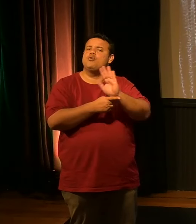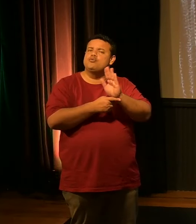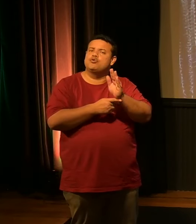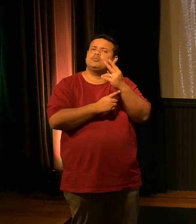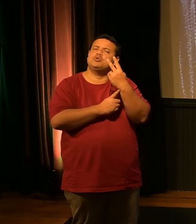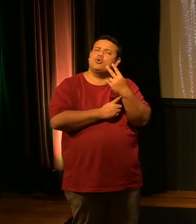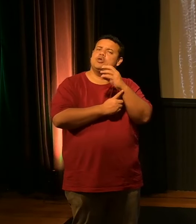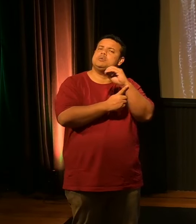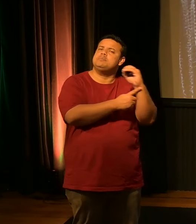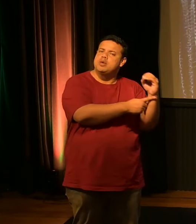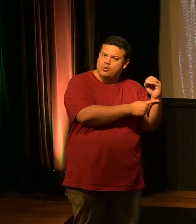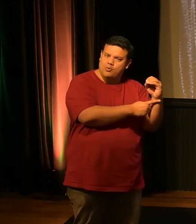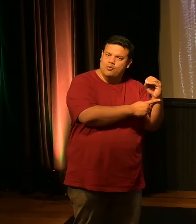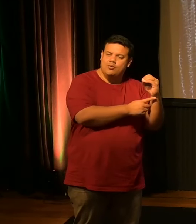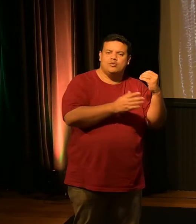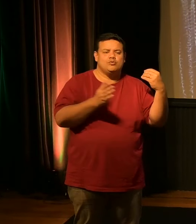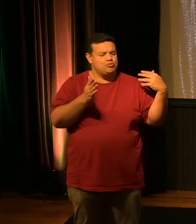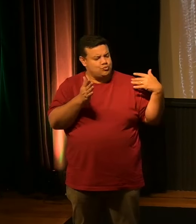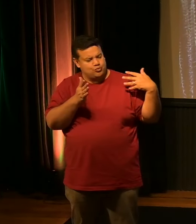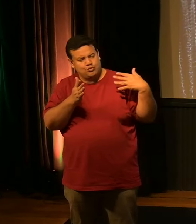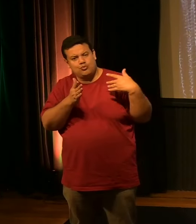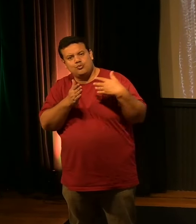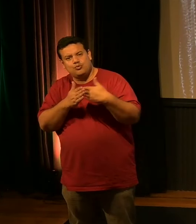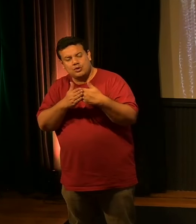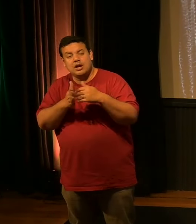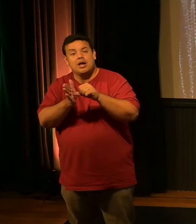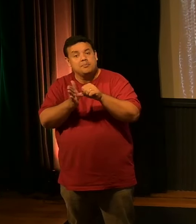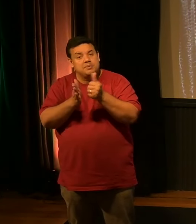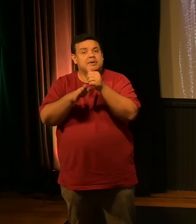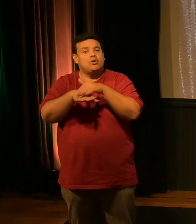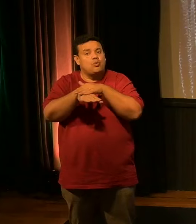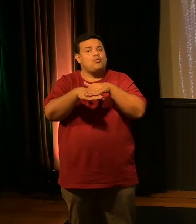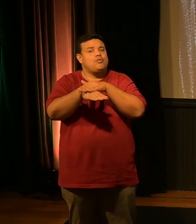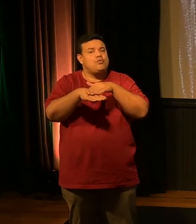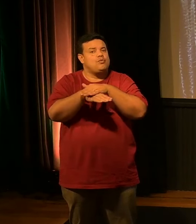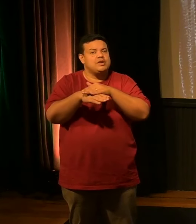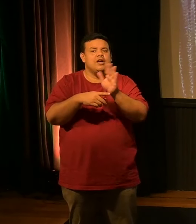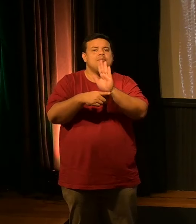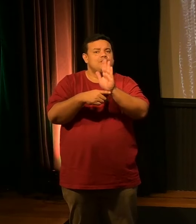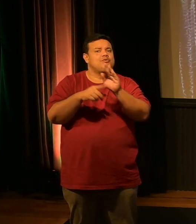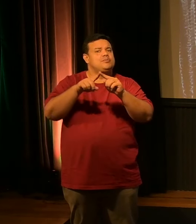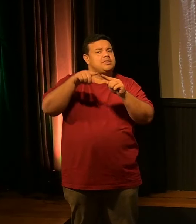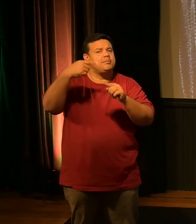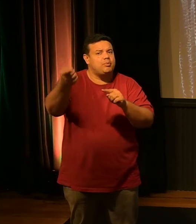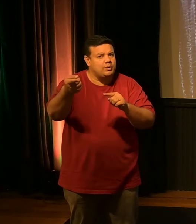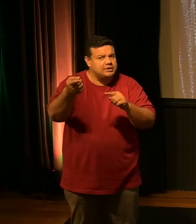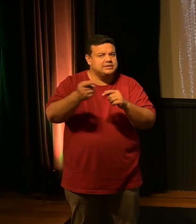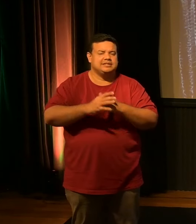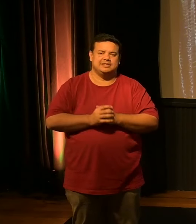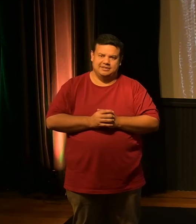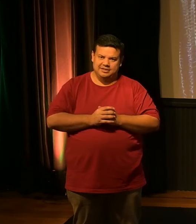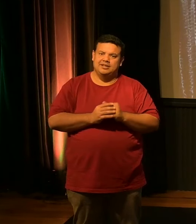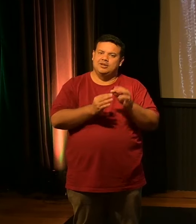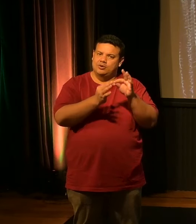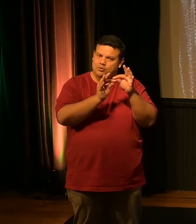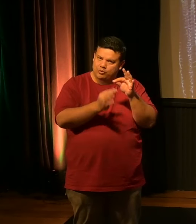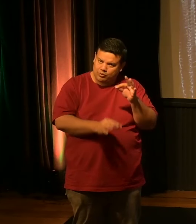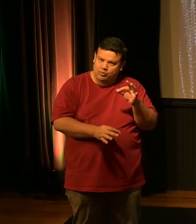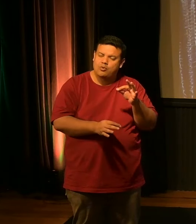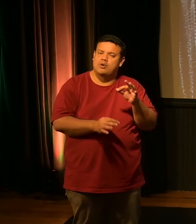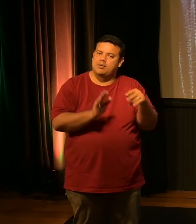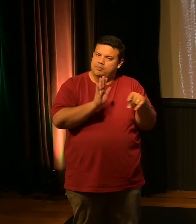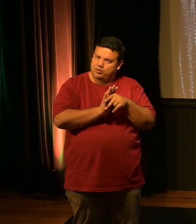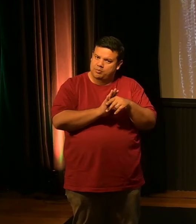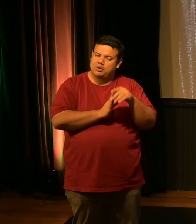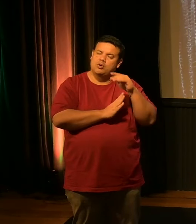atravessar, vai servir de uma primeira conversa para o filme que vem depois, que é o longa-metragem do Cone Campos.